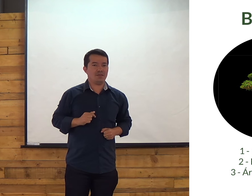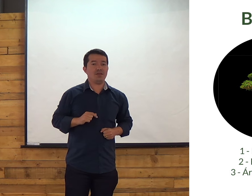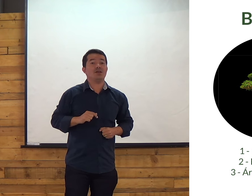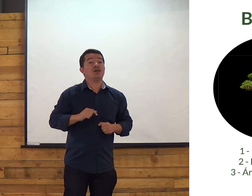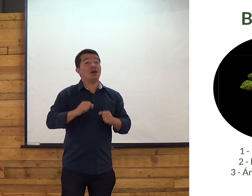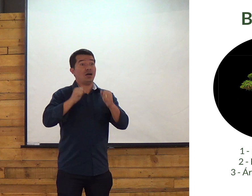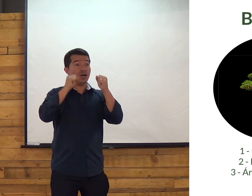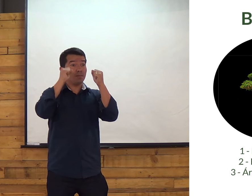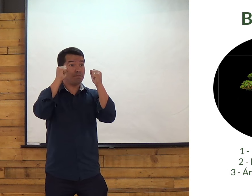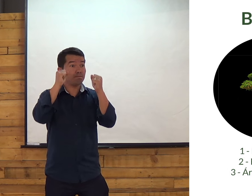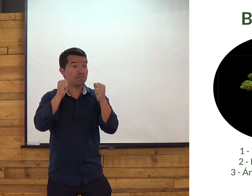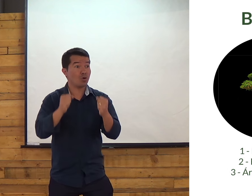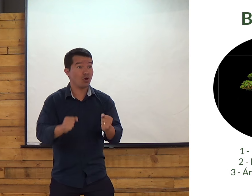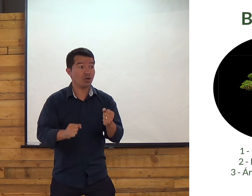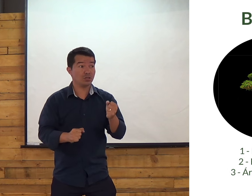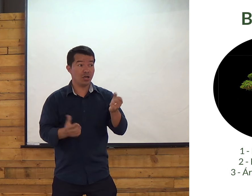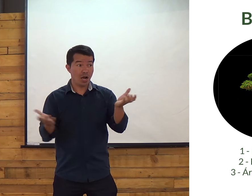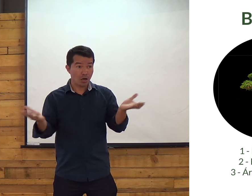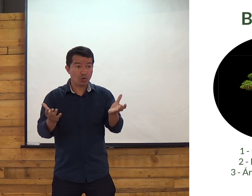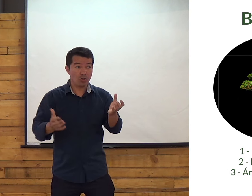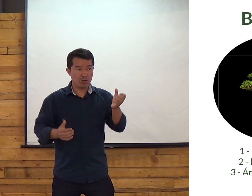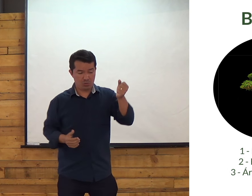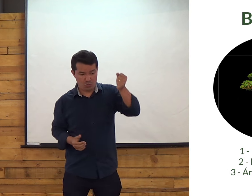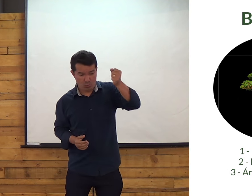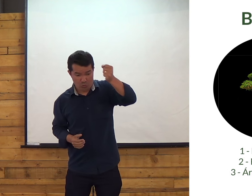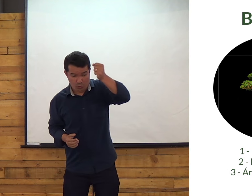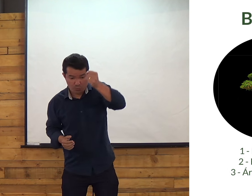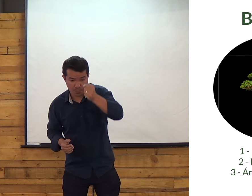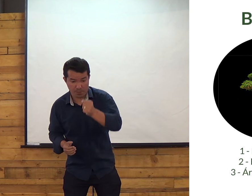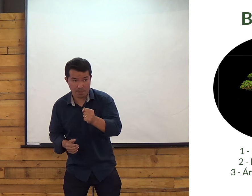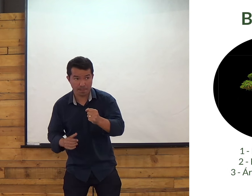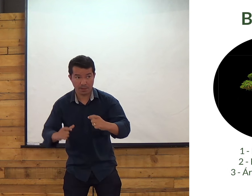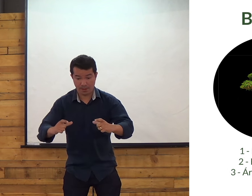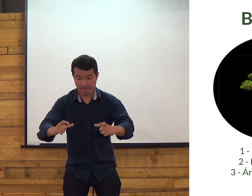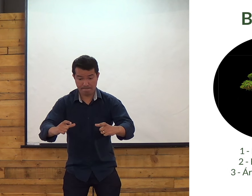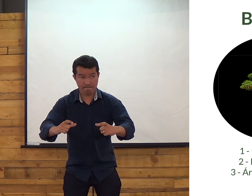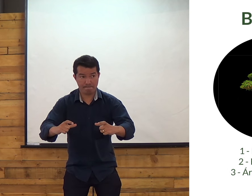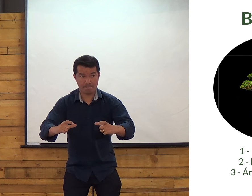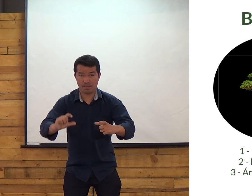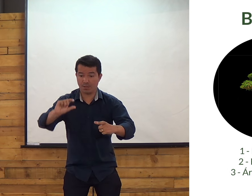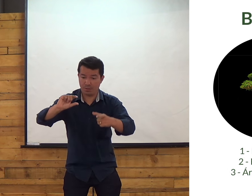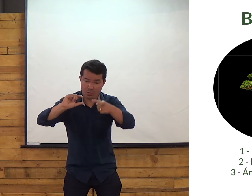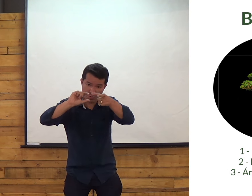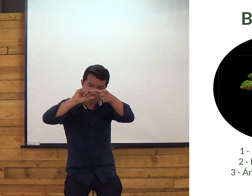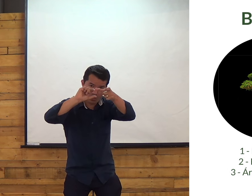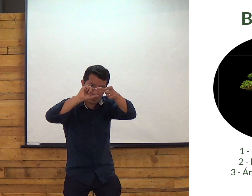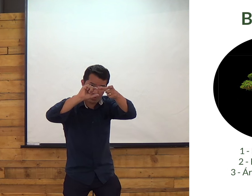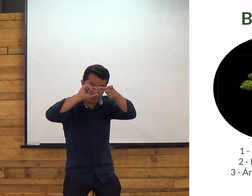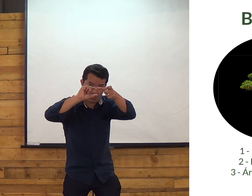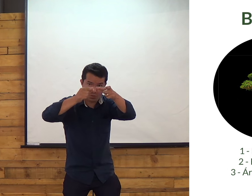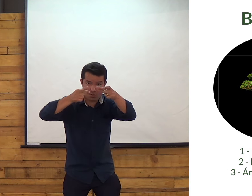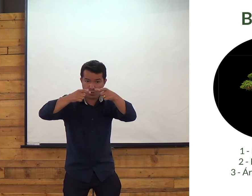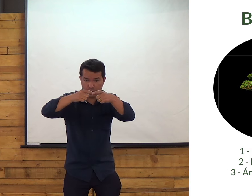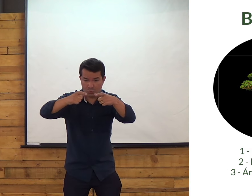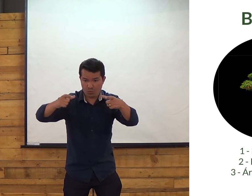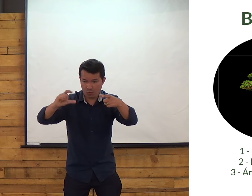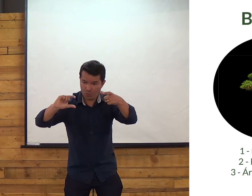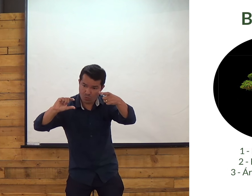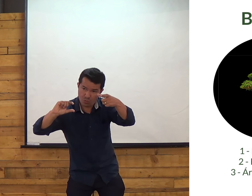mais fininhas. E agora, nesse caso, depois de feito isso, você pode colocar ela